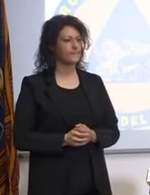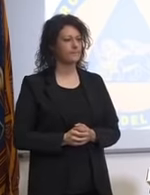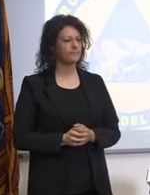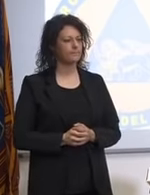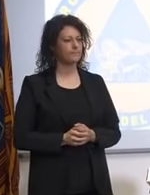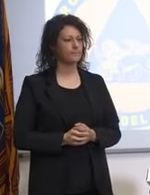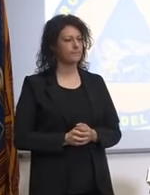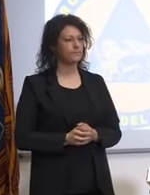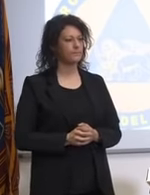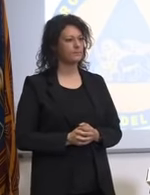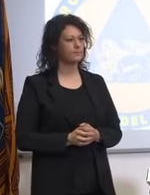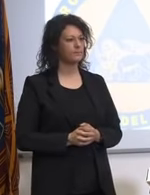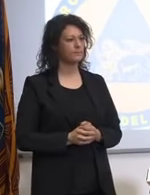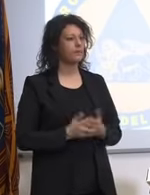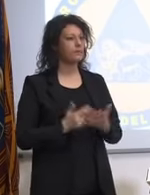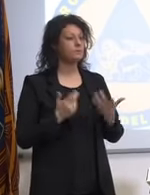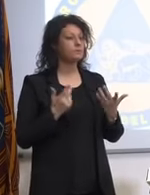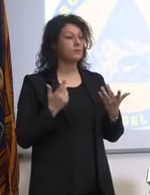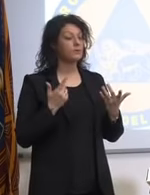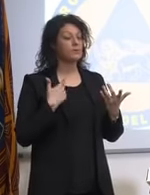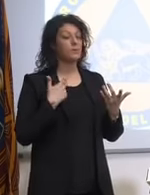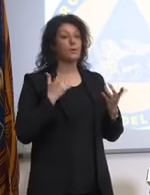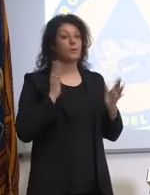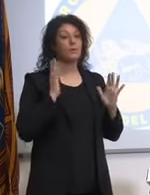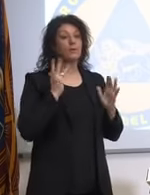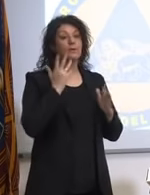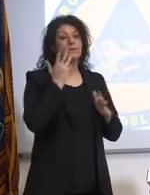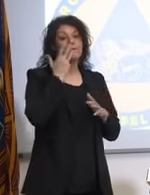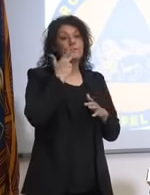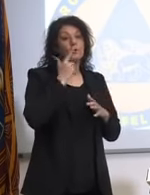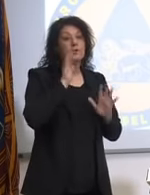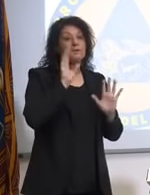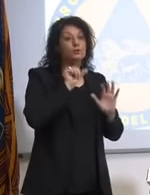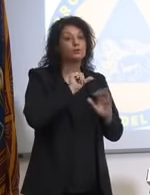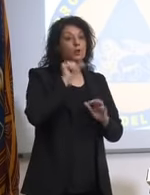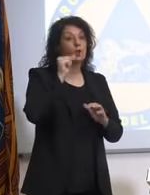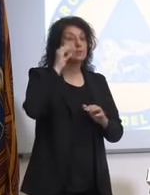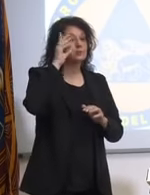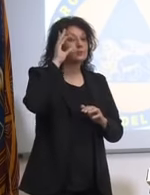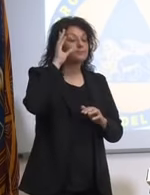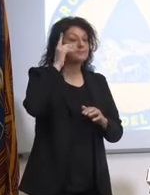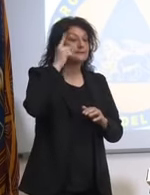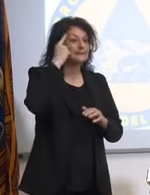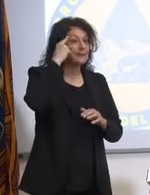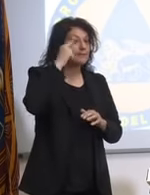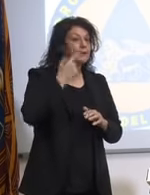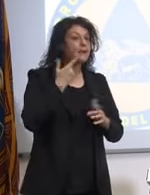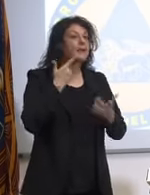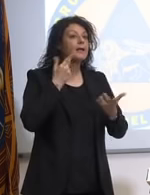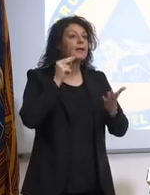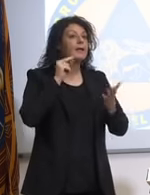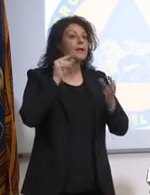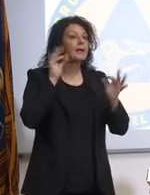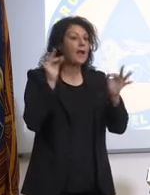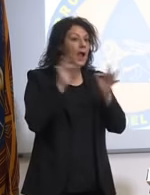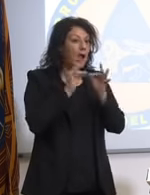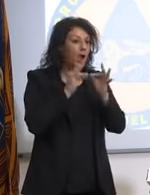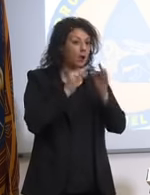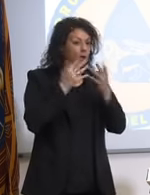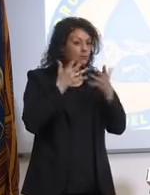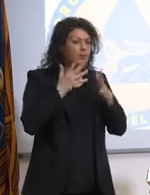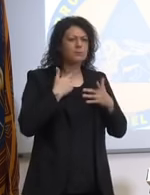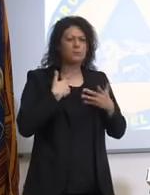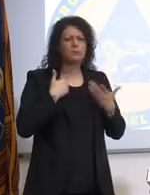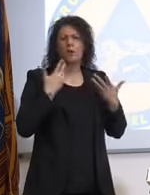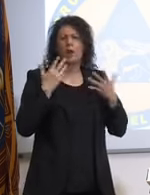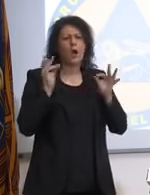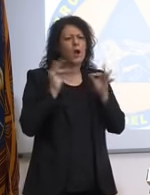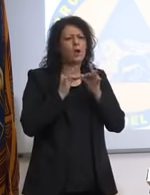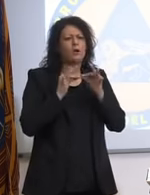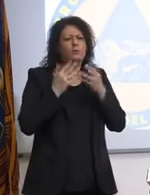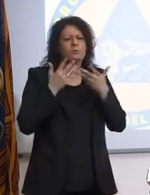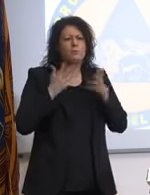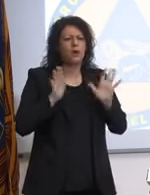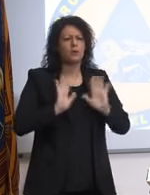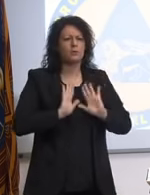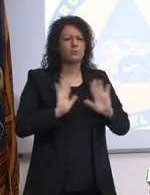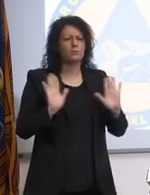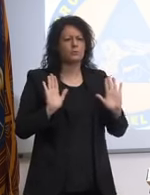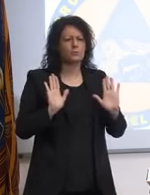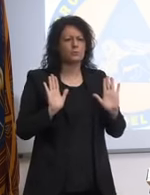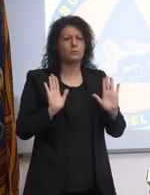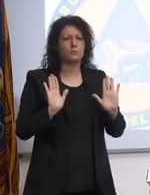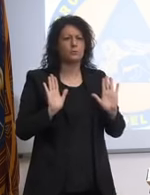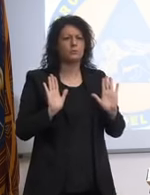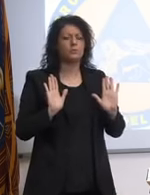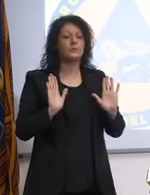Ma non lo dico a te. Volevo solo sapere se era stato sottoscritto. Per noi è chiusa questa partita. Se c'è